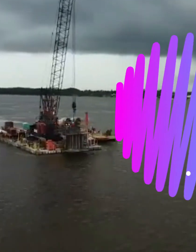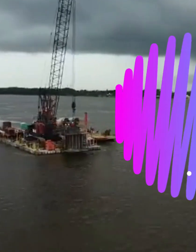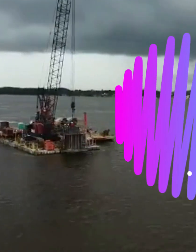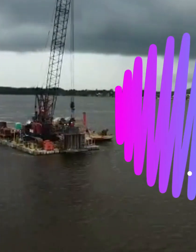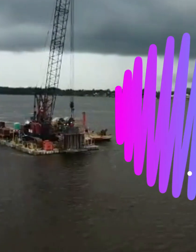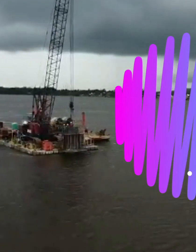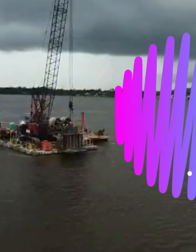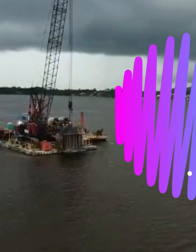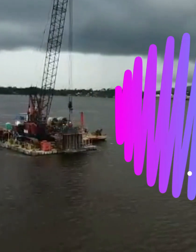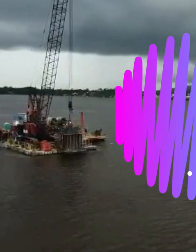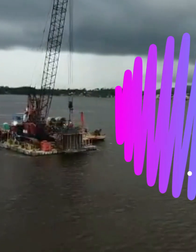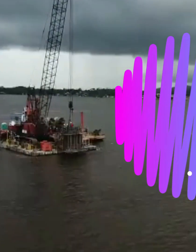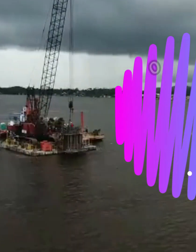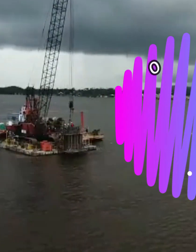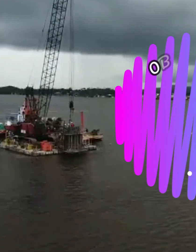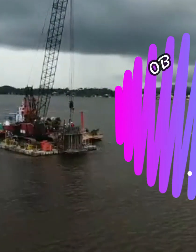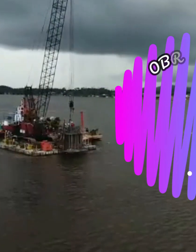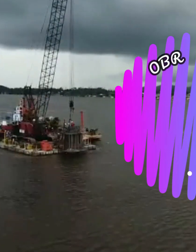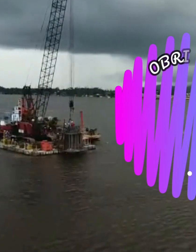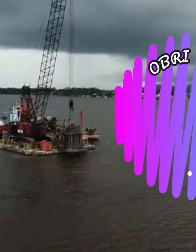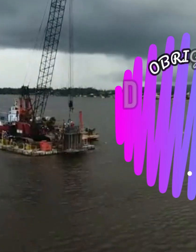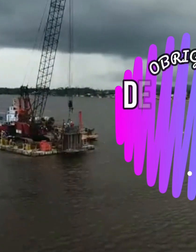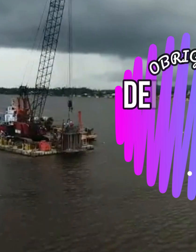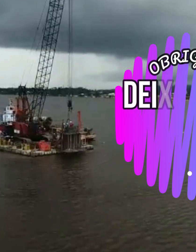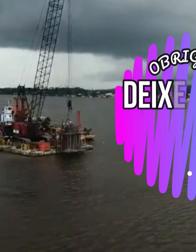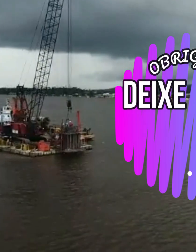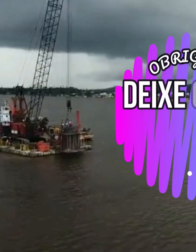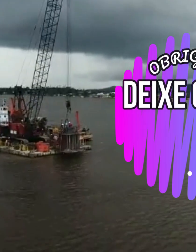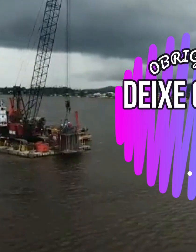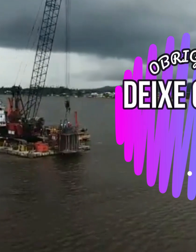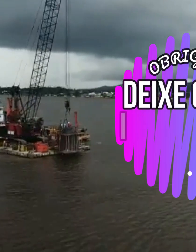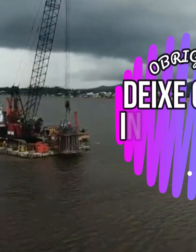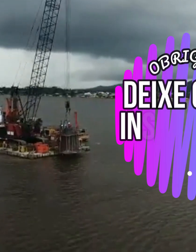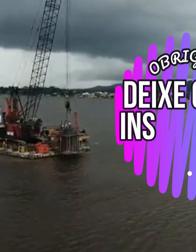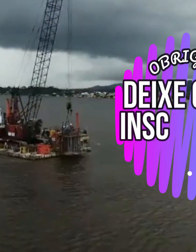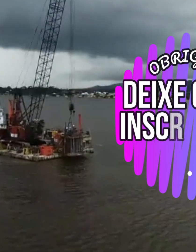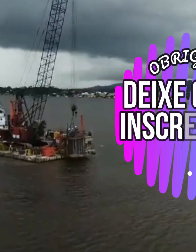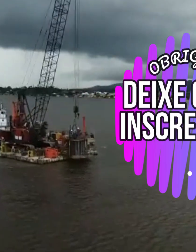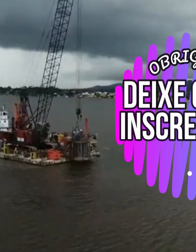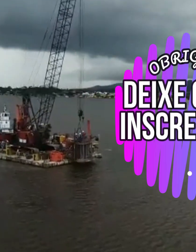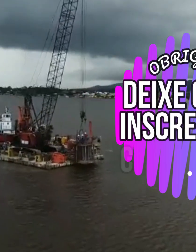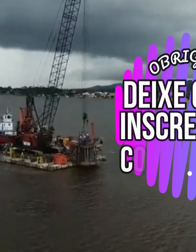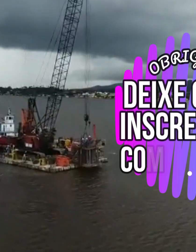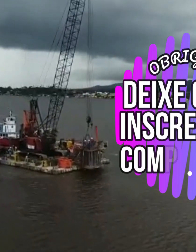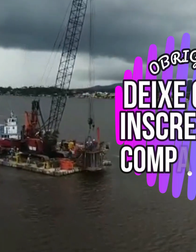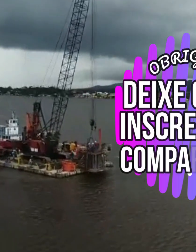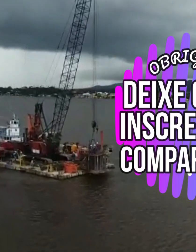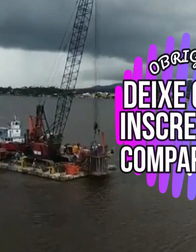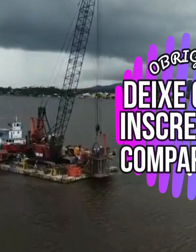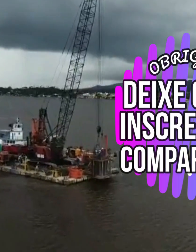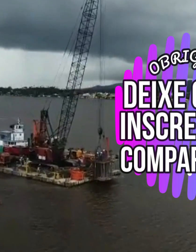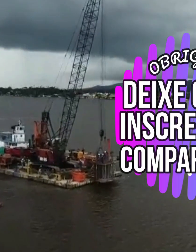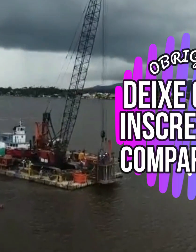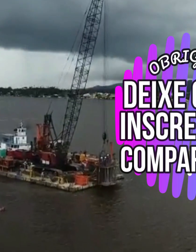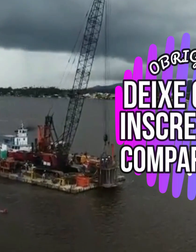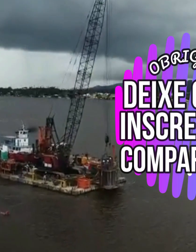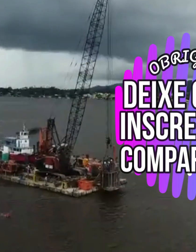Pessoal, e agora nosso vídeo está chegando ao final, mas não se esqueçam de deixar o like, se inscrever, compartilhar e ativar os sininhos para